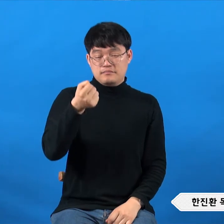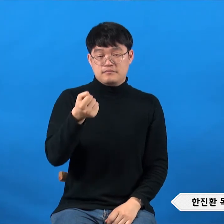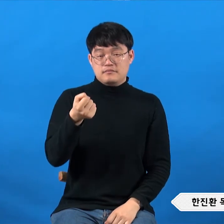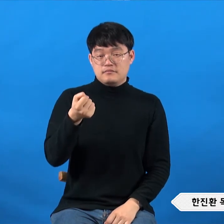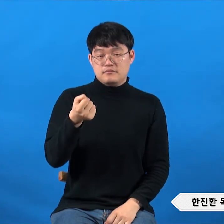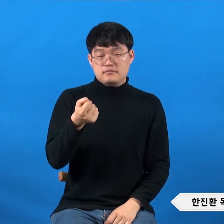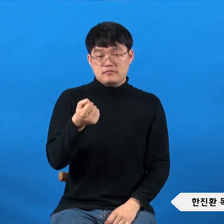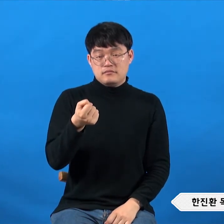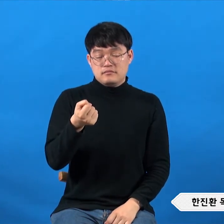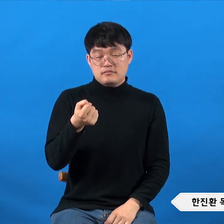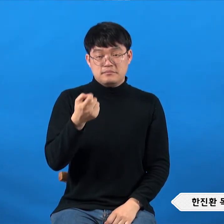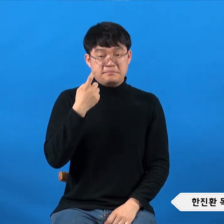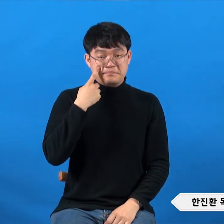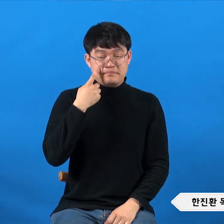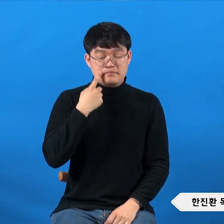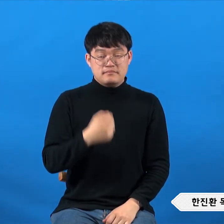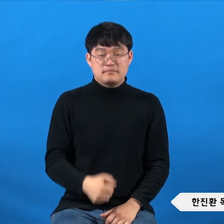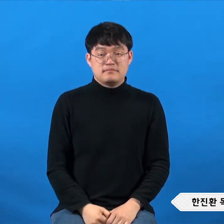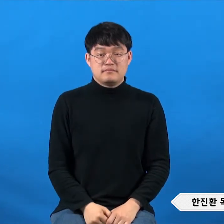가지고 나왔습니다. 자,